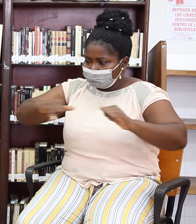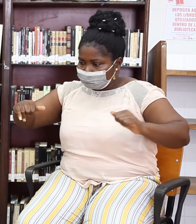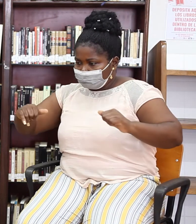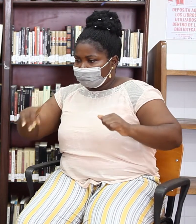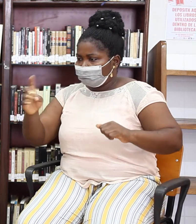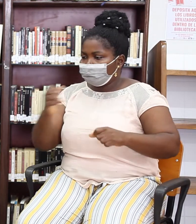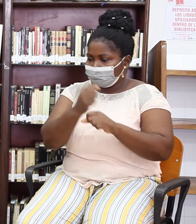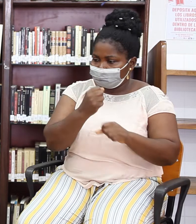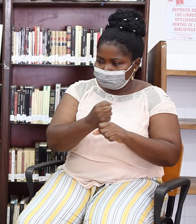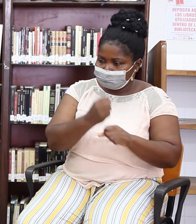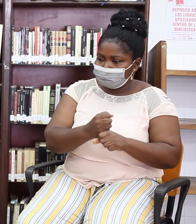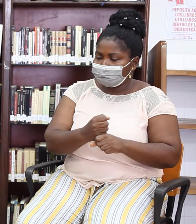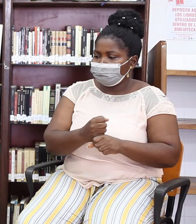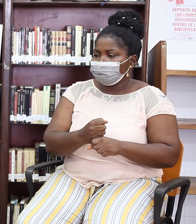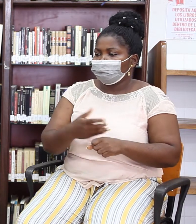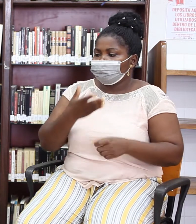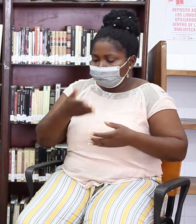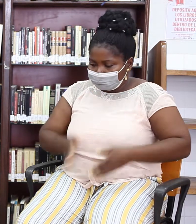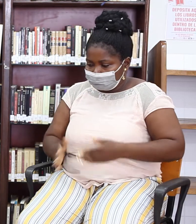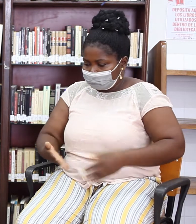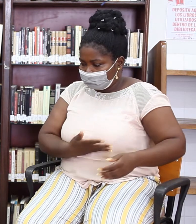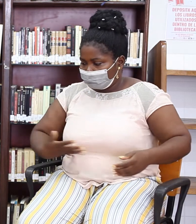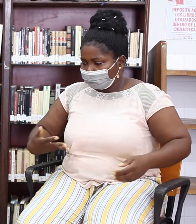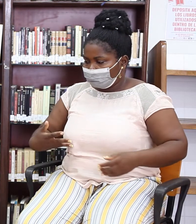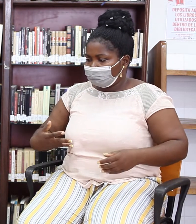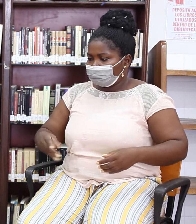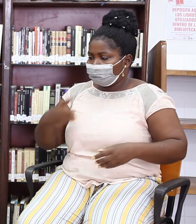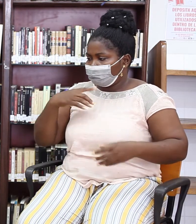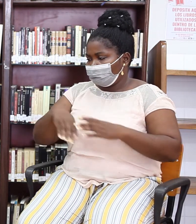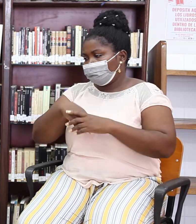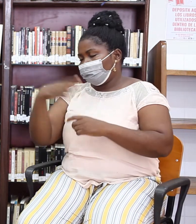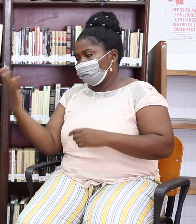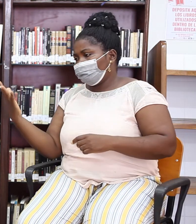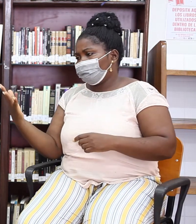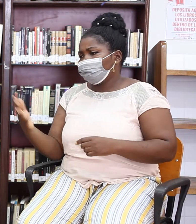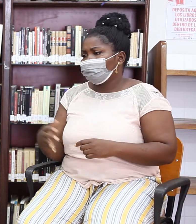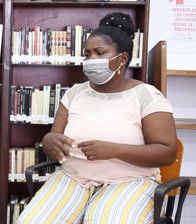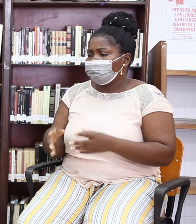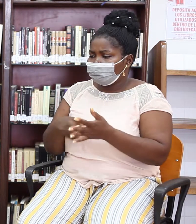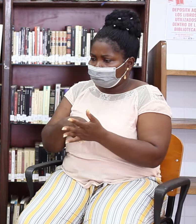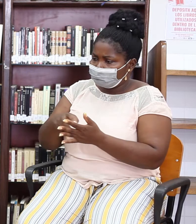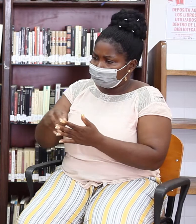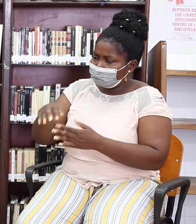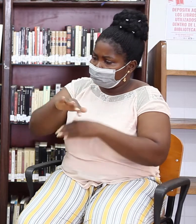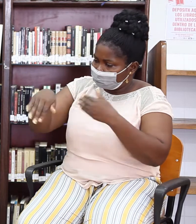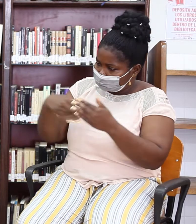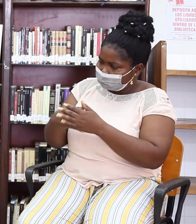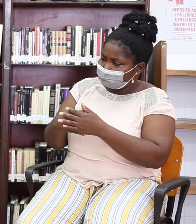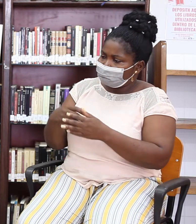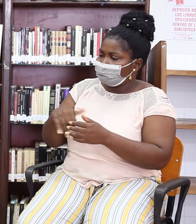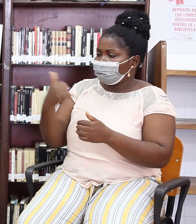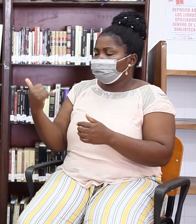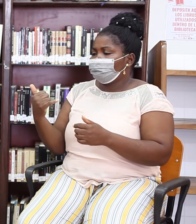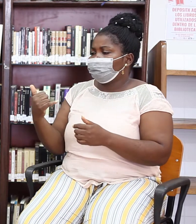y los sirvientes, los niños y mujeres, se les permitió retirarse, andando hacia atrás, desde